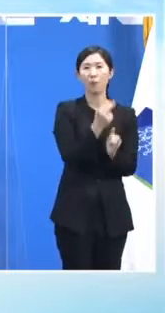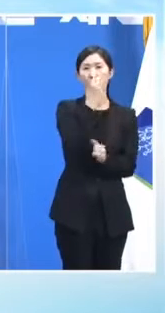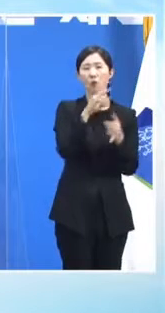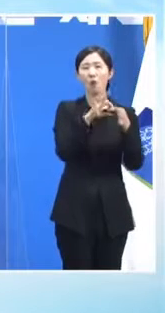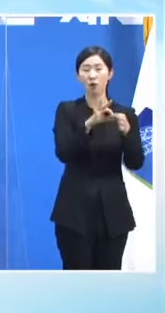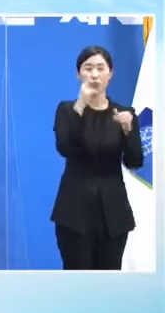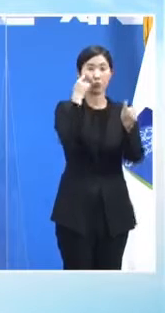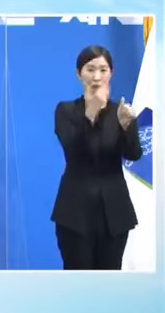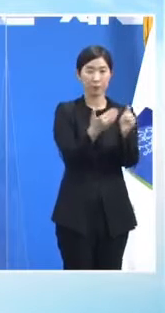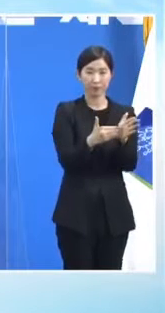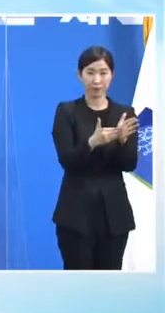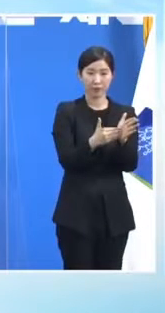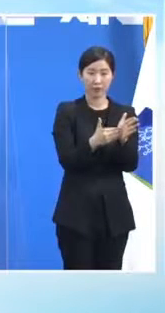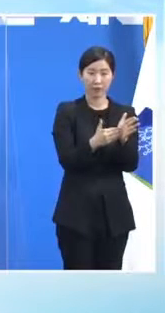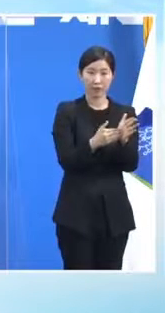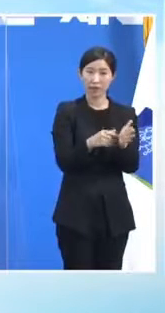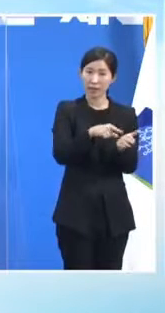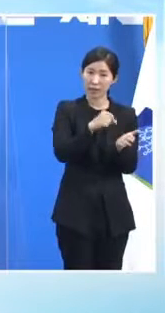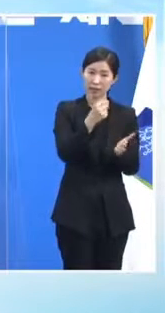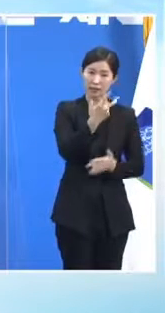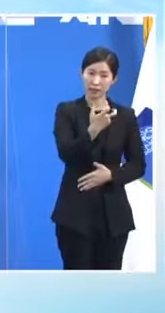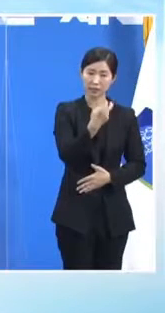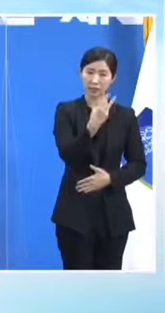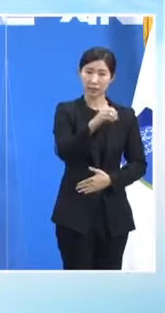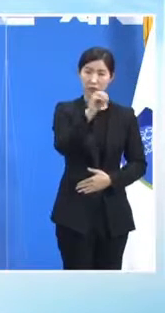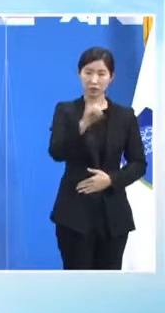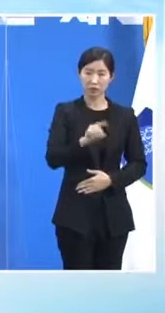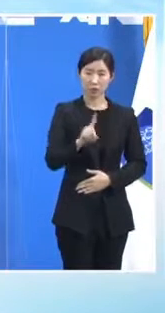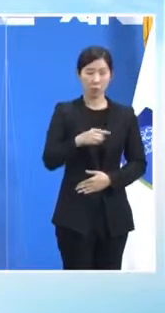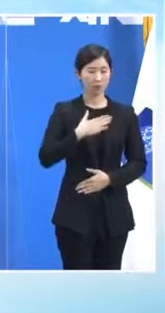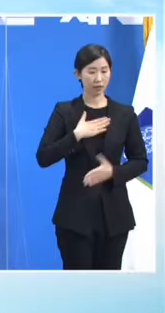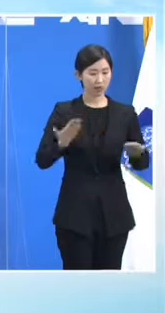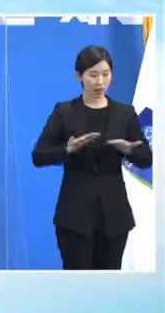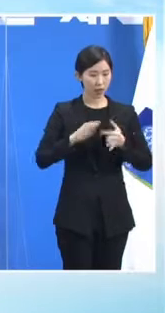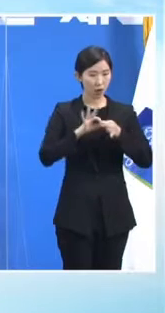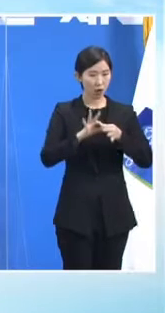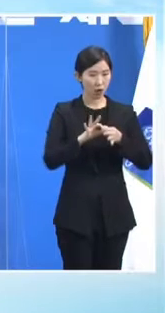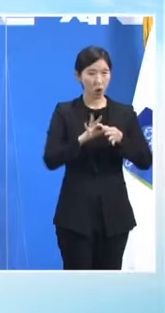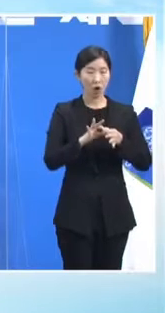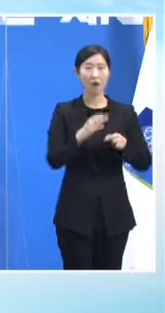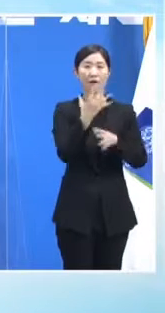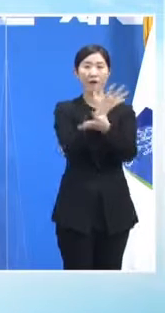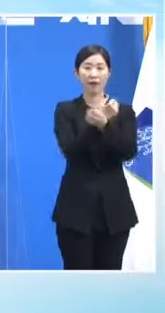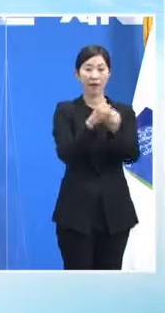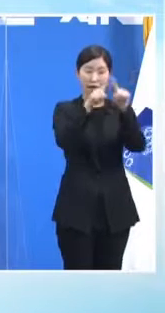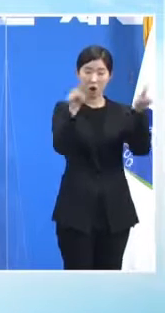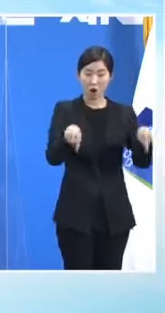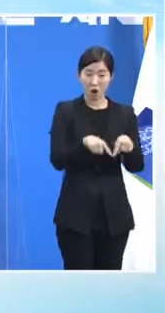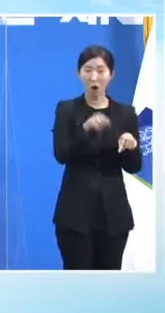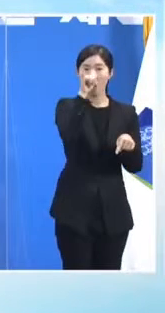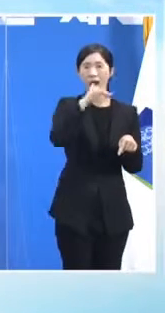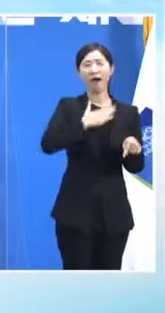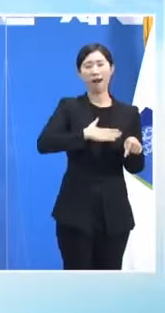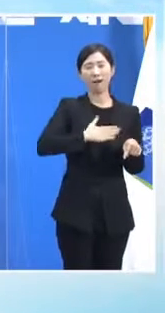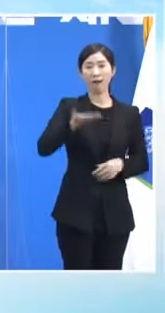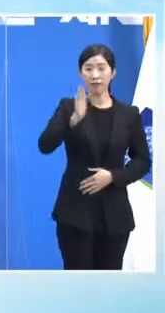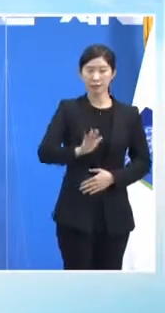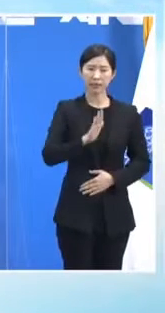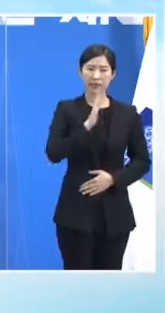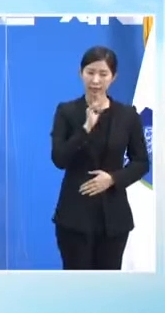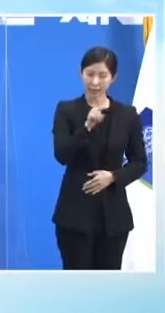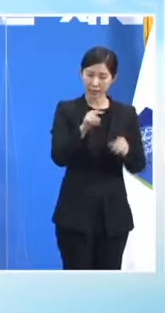프리랜서의 72%가 자신의 직무와 관련된 표준계약서의 존재 사실은 알고 있으나 실제로 사용한 적이